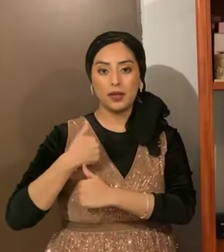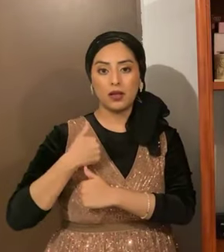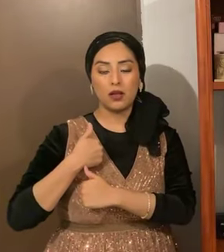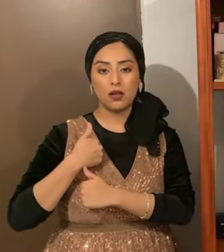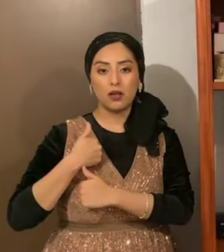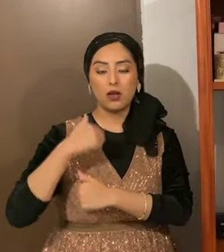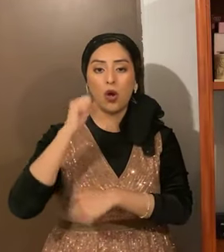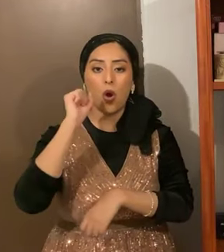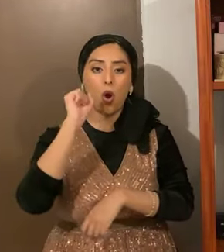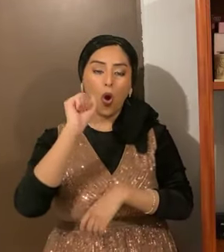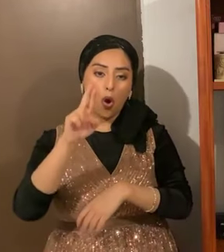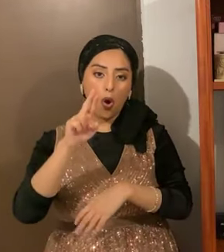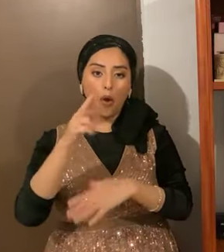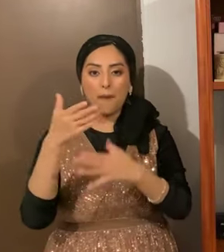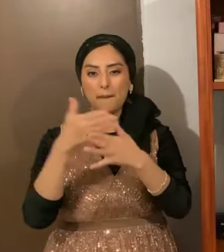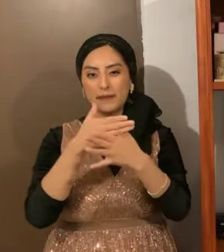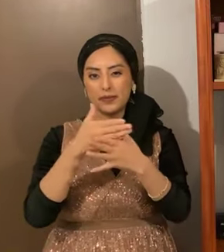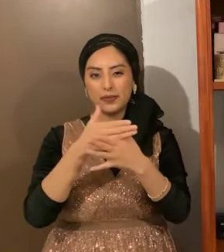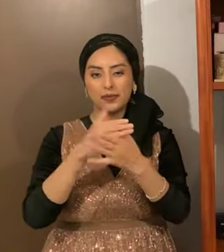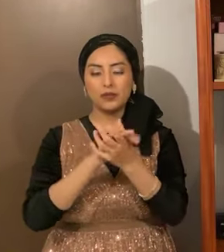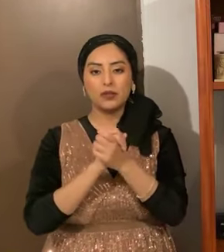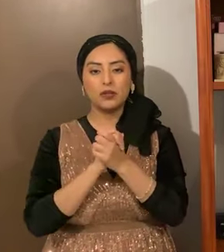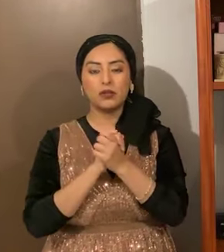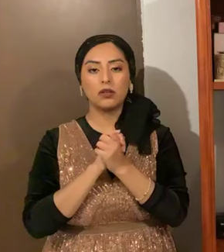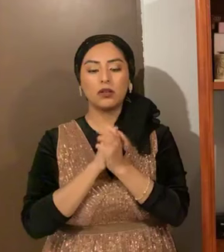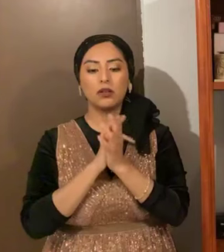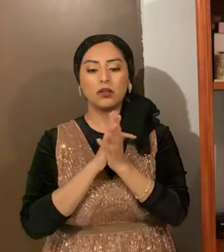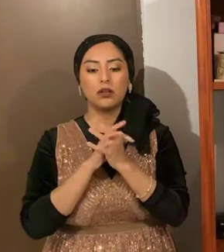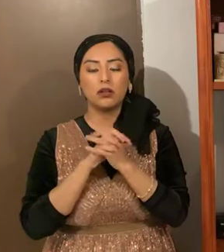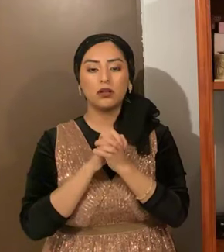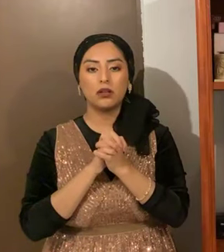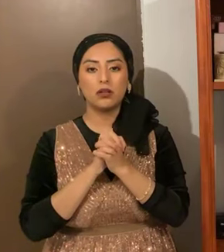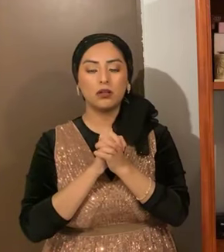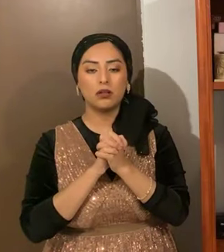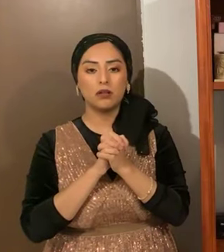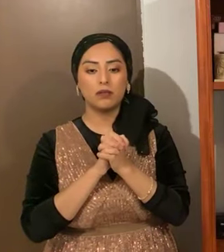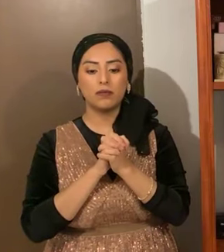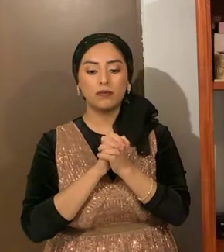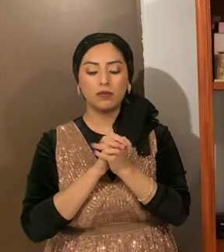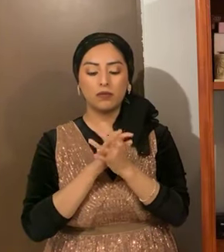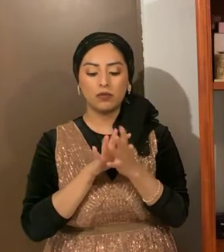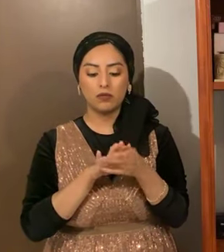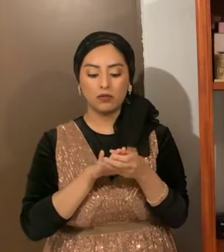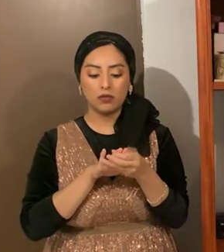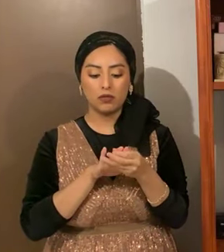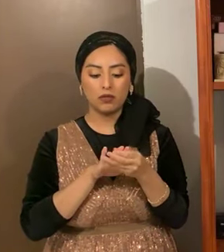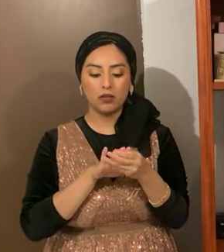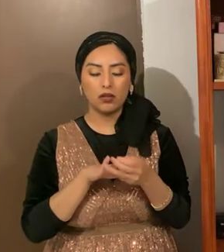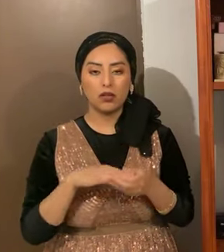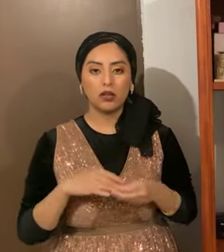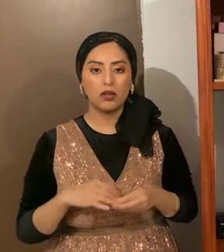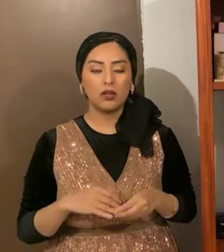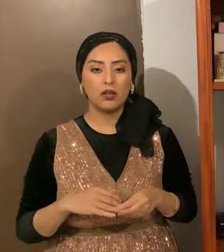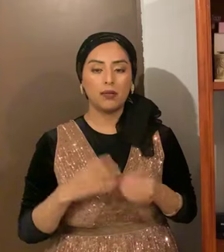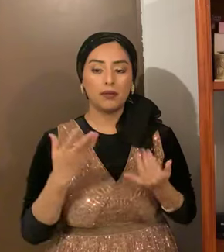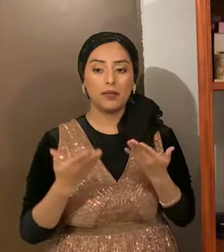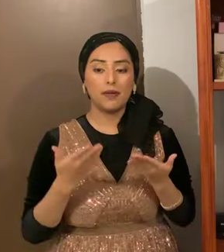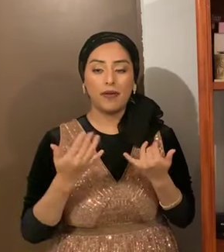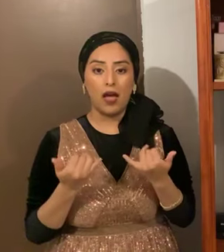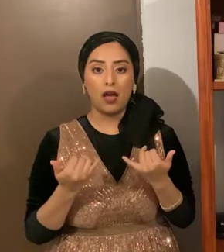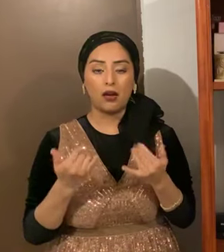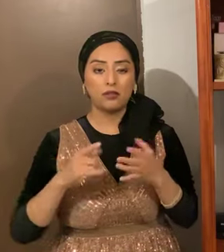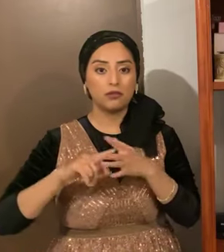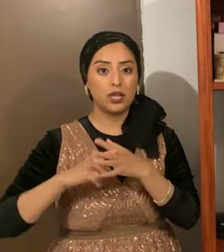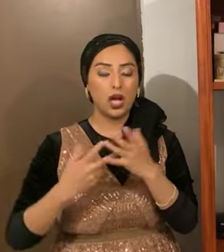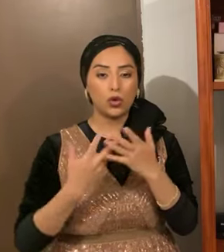o híbridas. Una guerra híbrida, que es lo más seguro que también venga junto con la